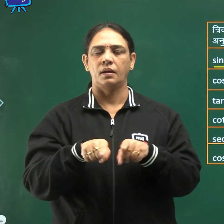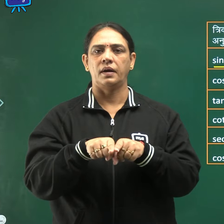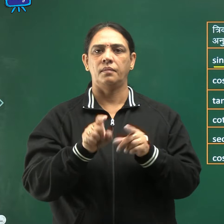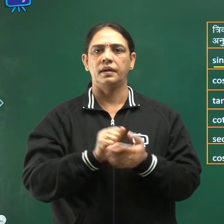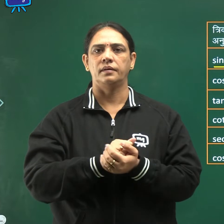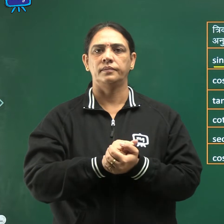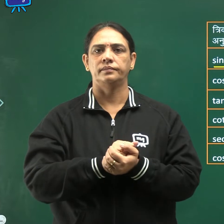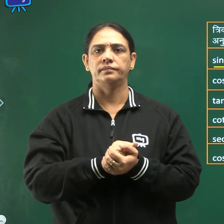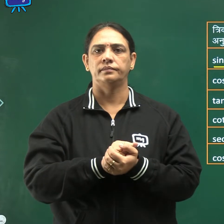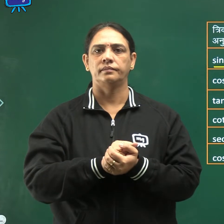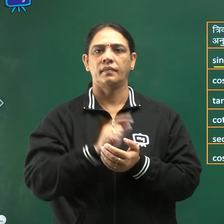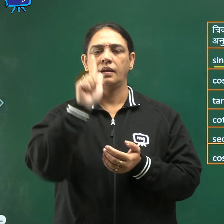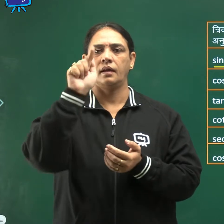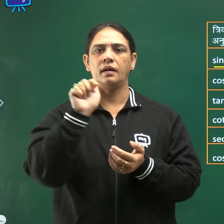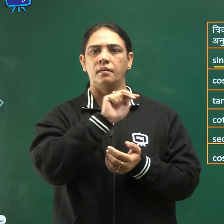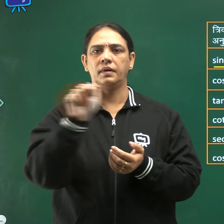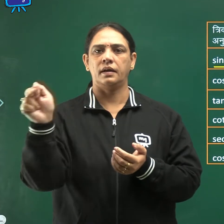बराबर